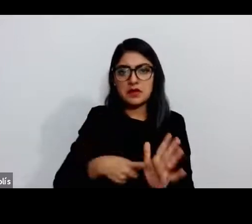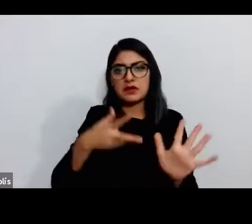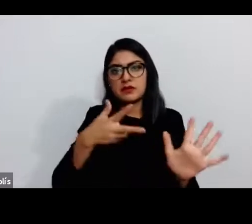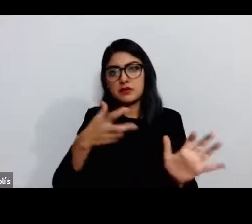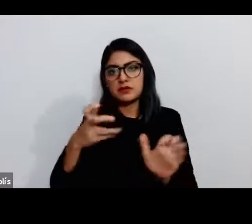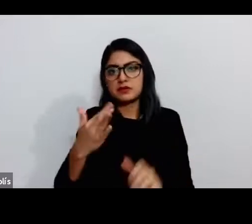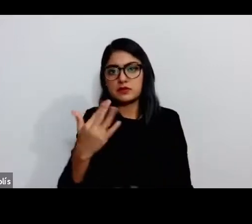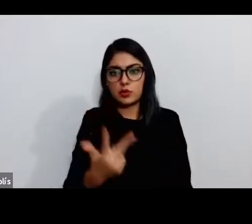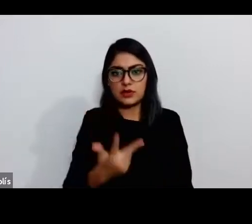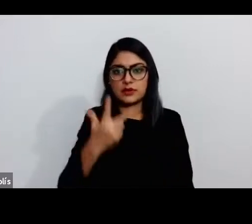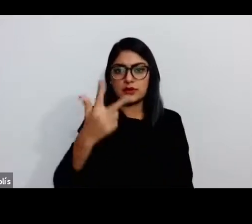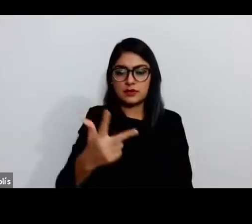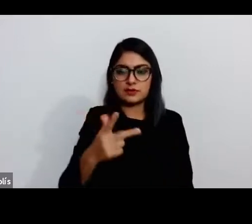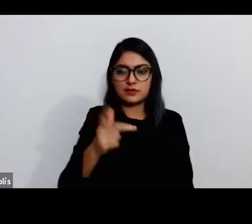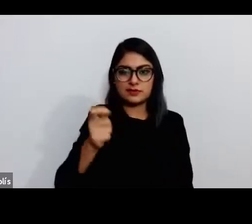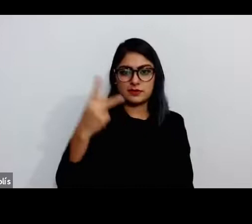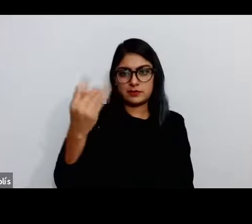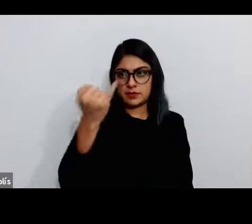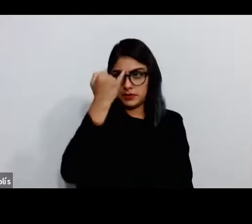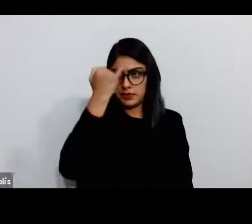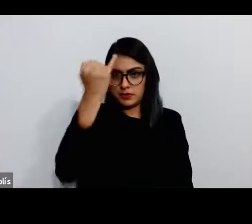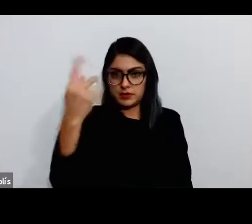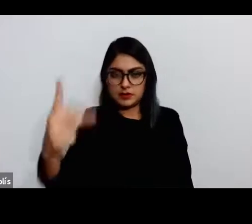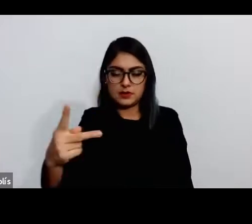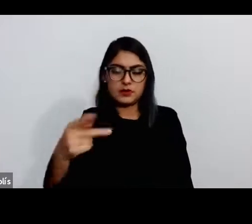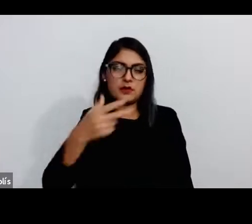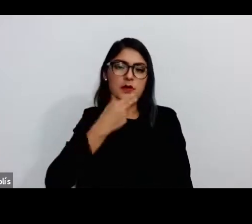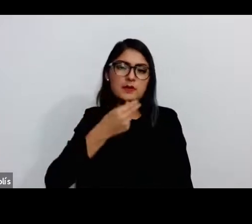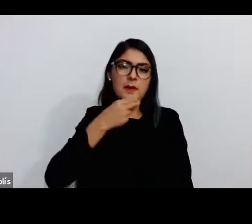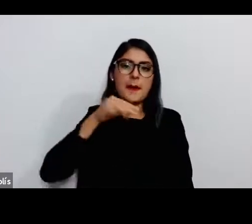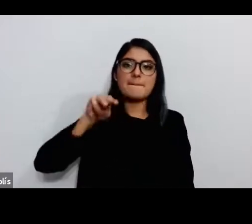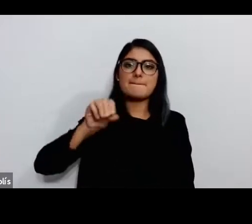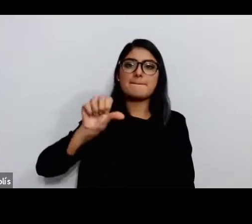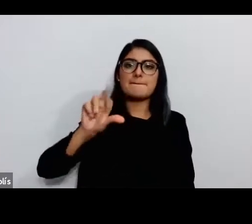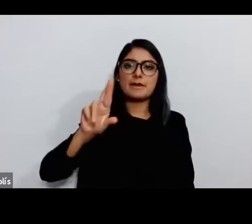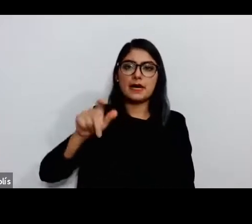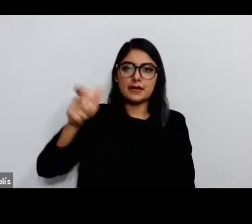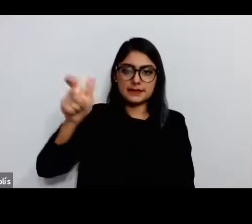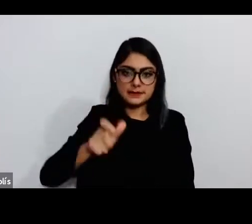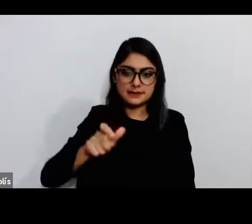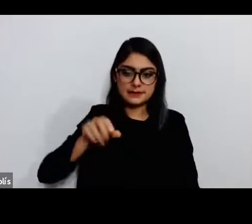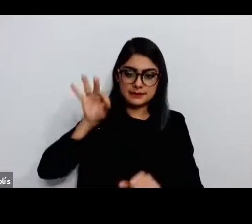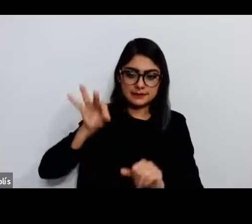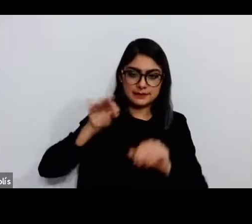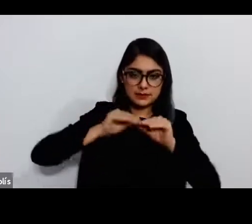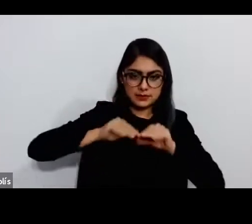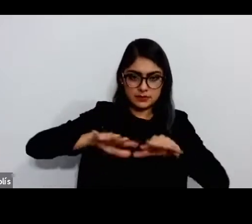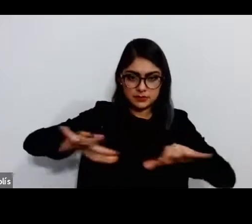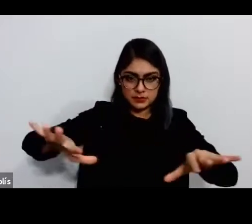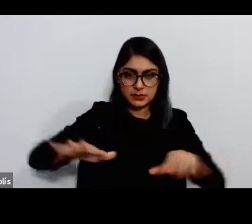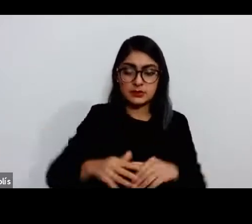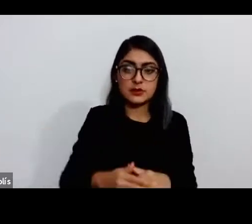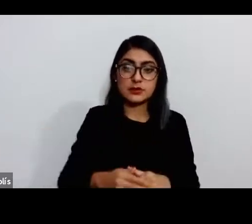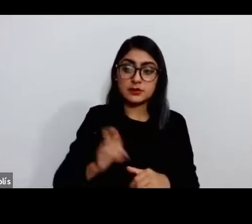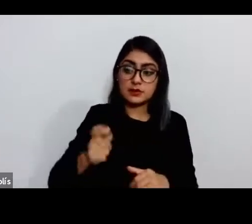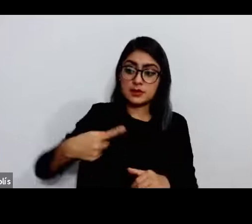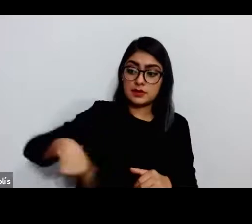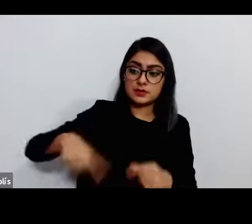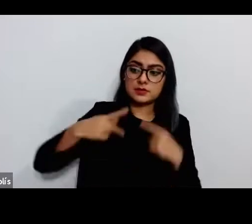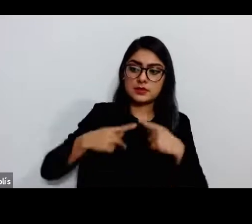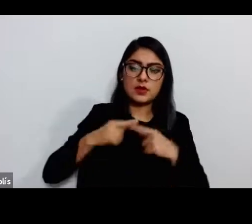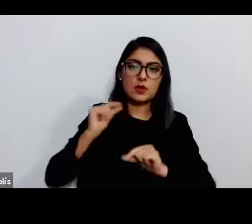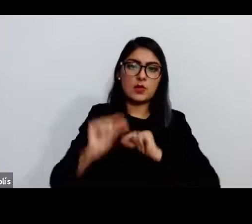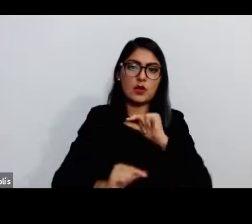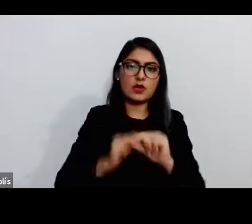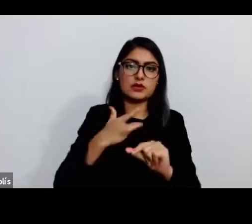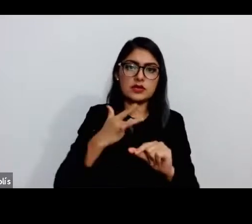el pensamiento marxista, y de ahí surge también la idea de derechos que buscan la solidaridad, ¿no?, entre personas, entre